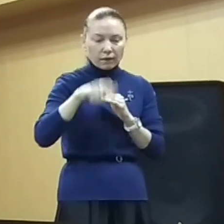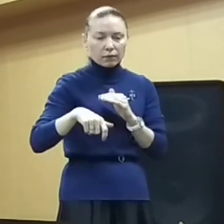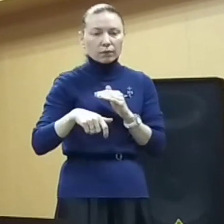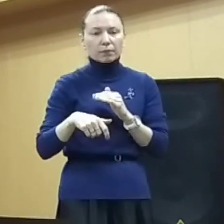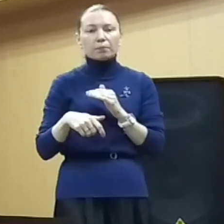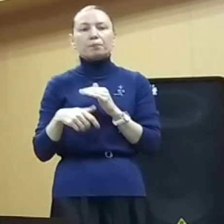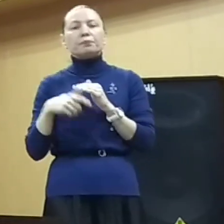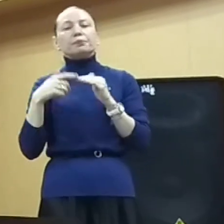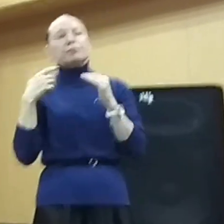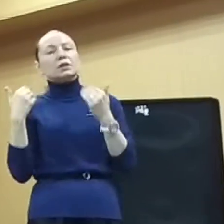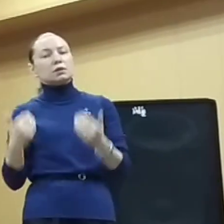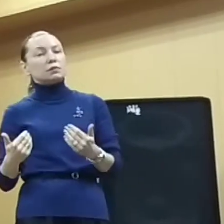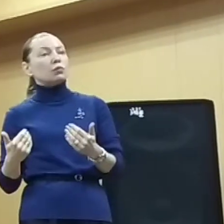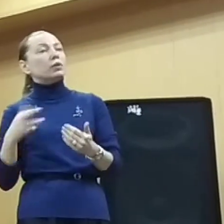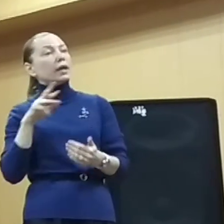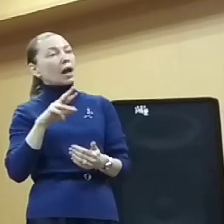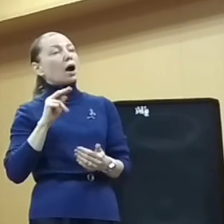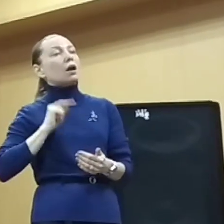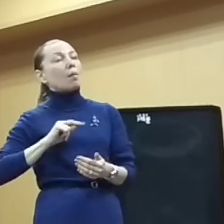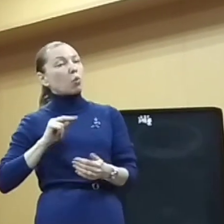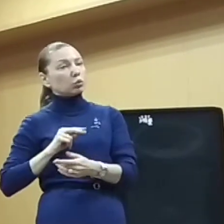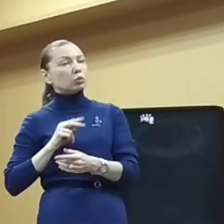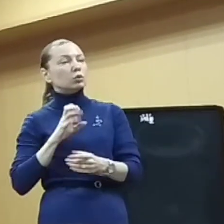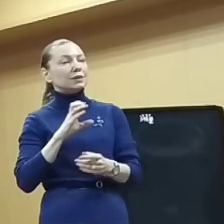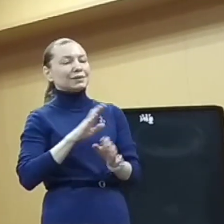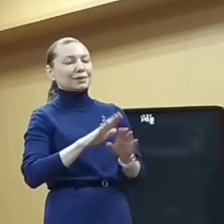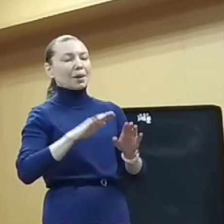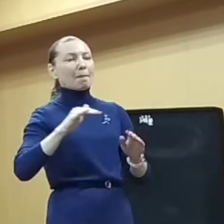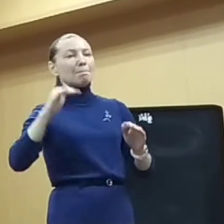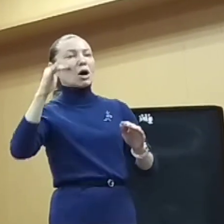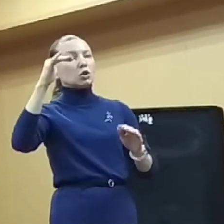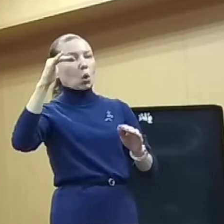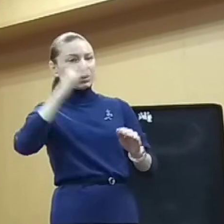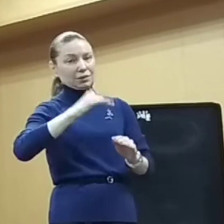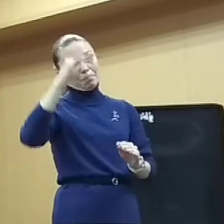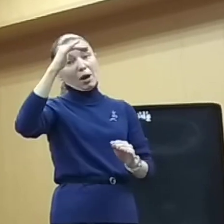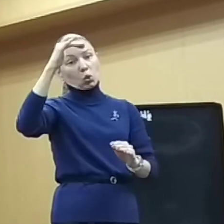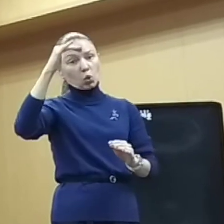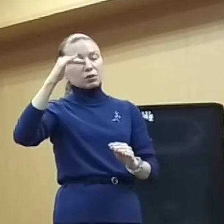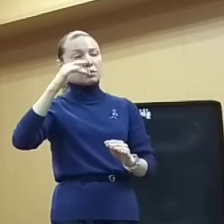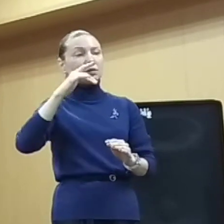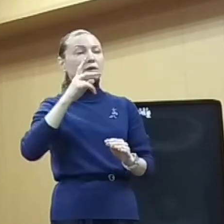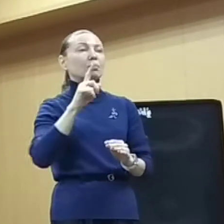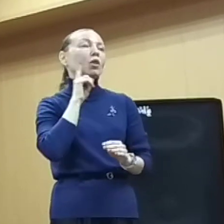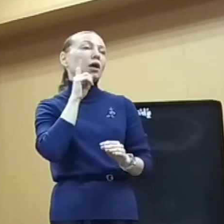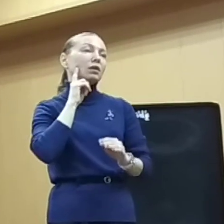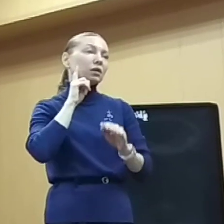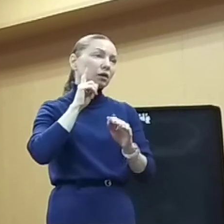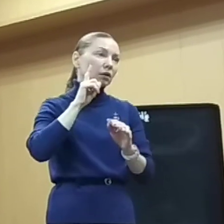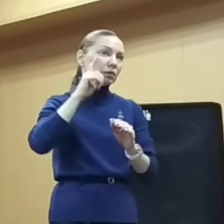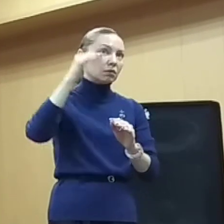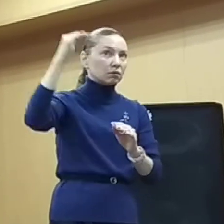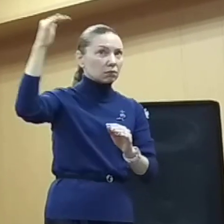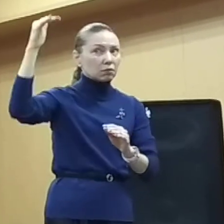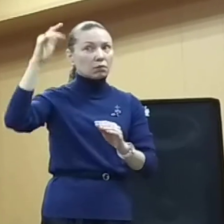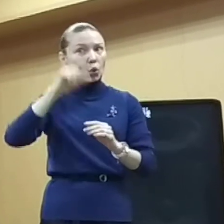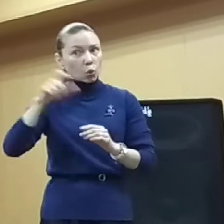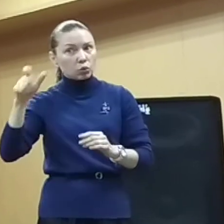И сегодня я работаю с подростками и молодым людям, поверьте, бывает очень